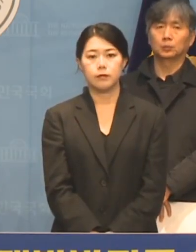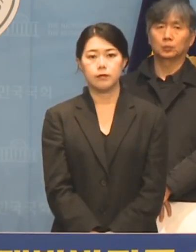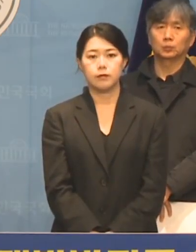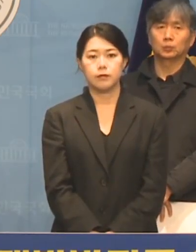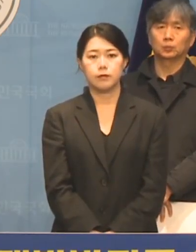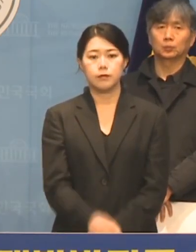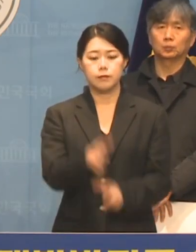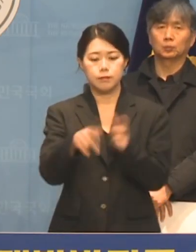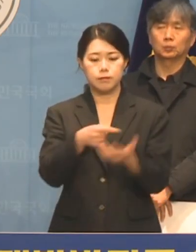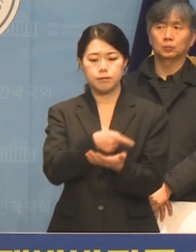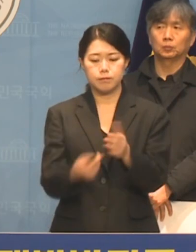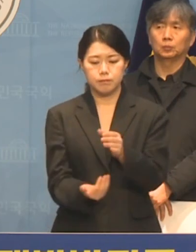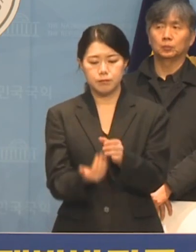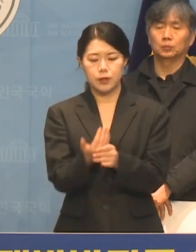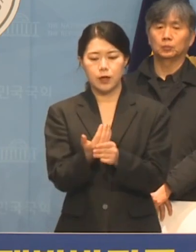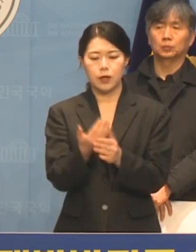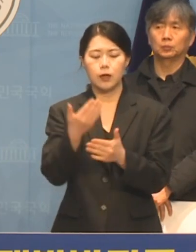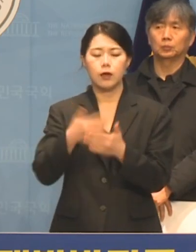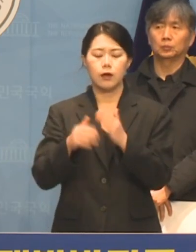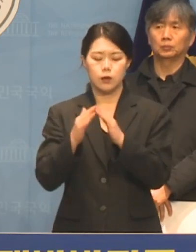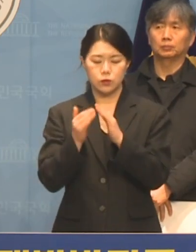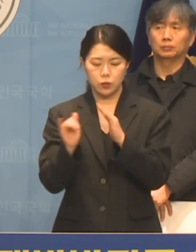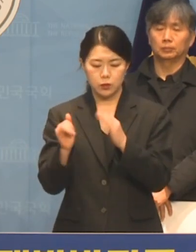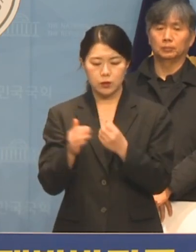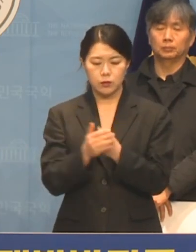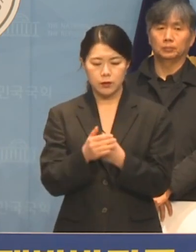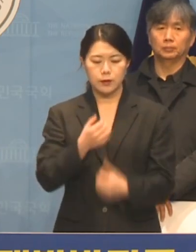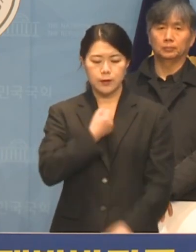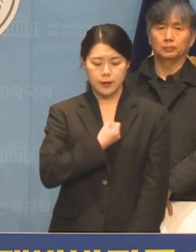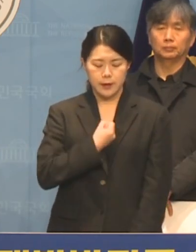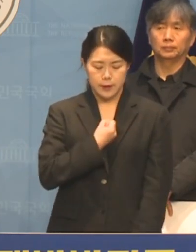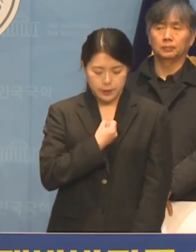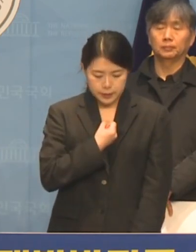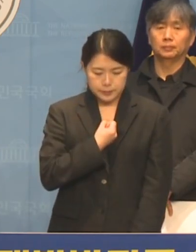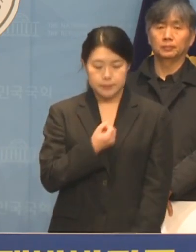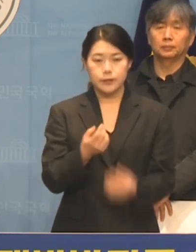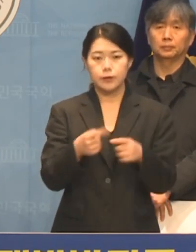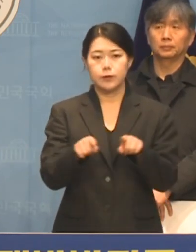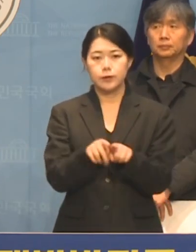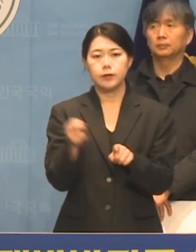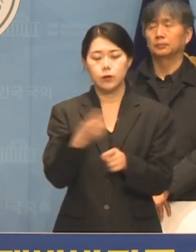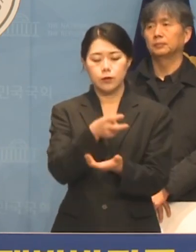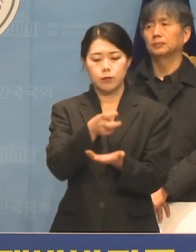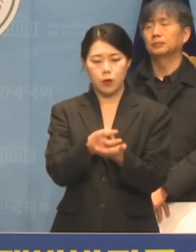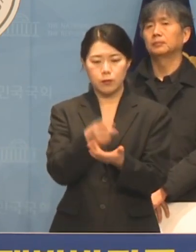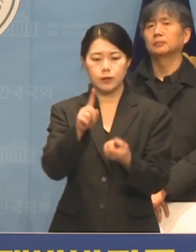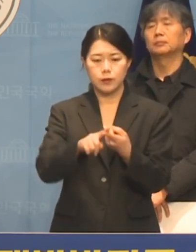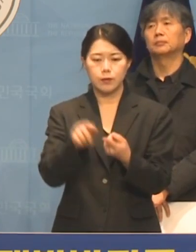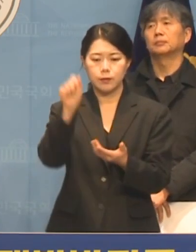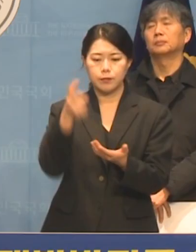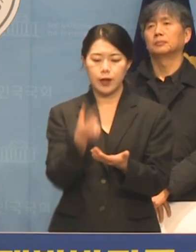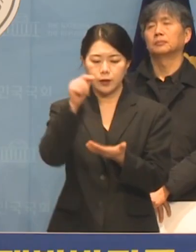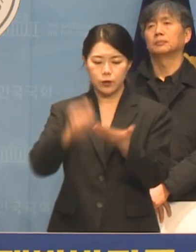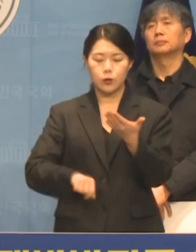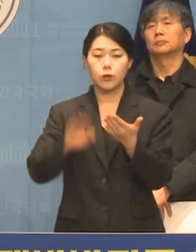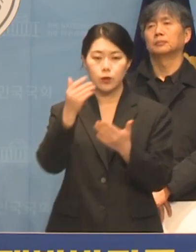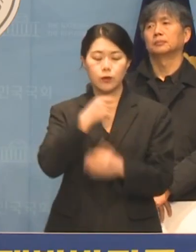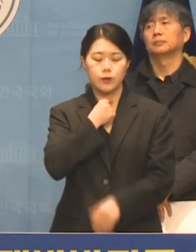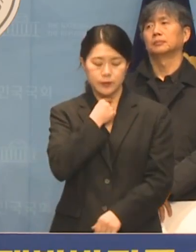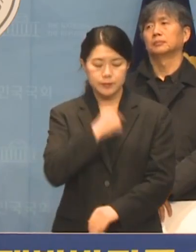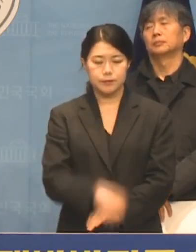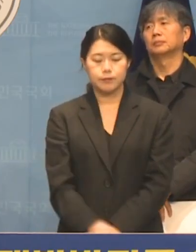제 피해 유가족으로서 절절한 심정과 함께 법안에 대한 그 촉구를 해주셨습니다. 두 번째